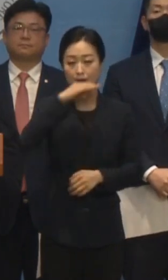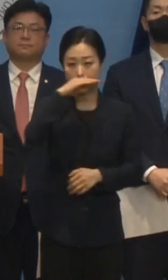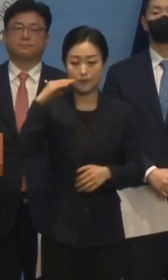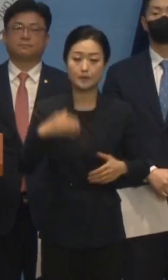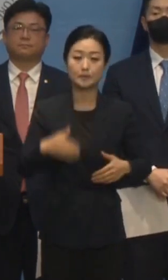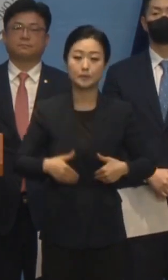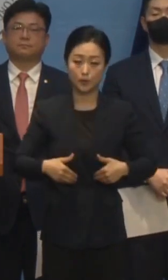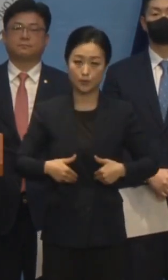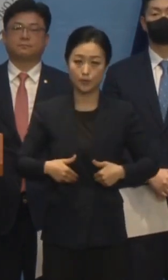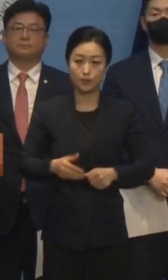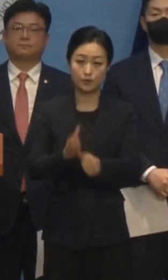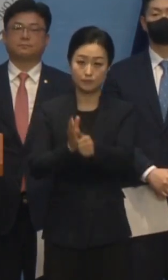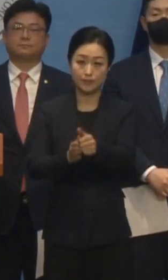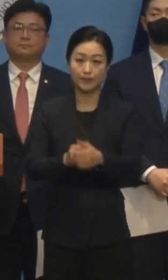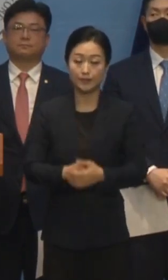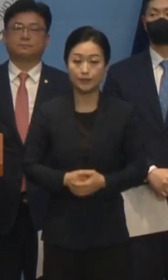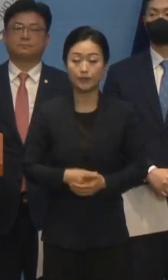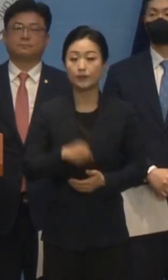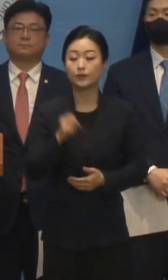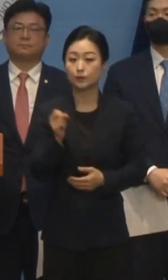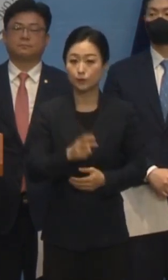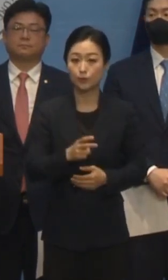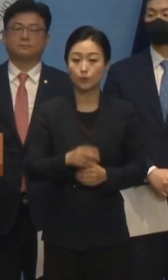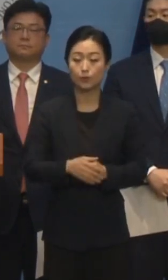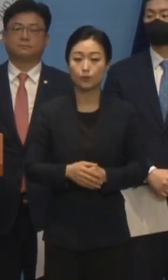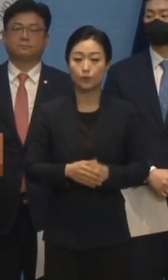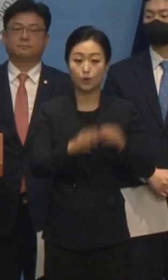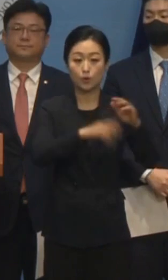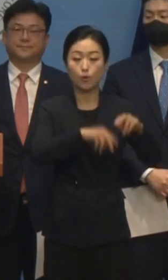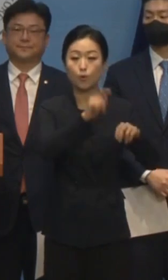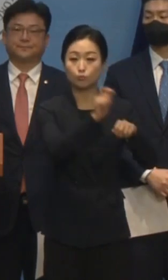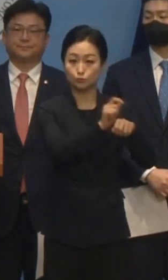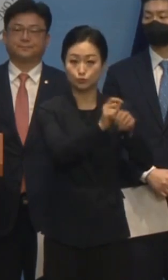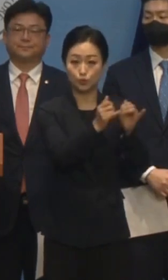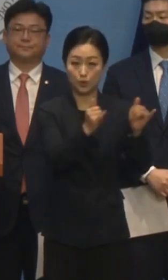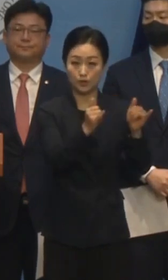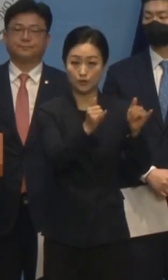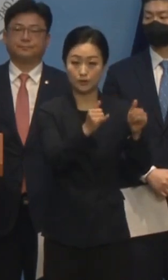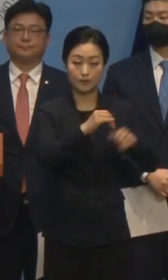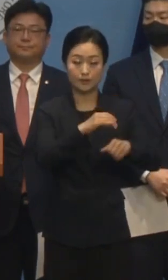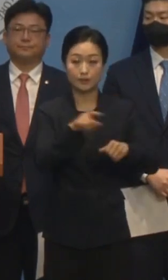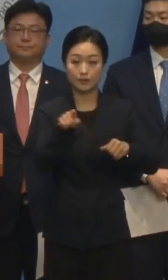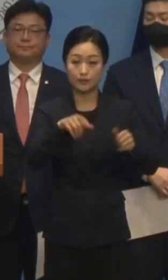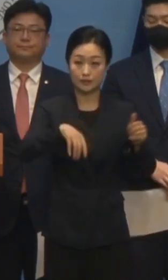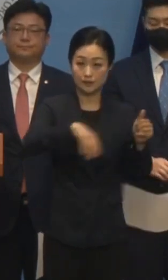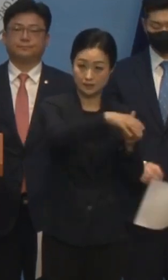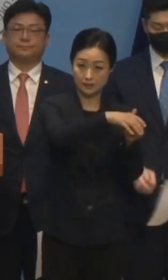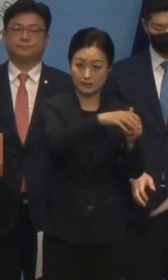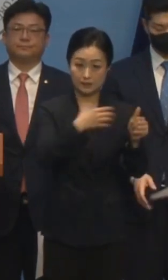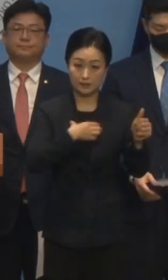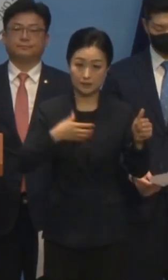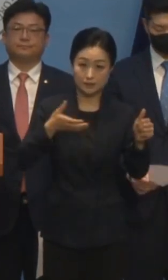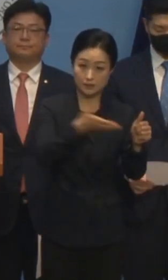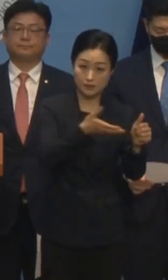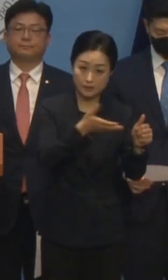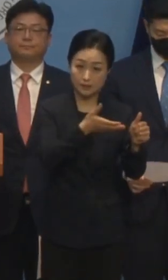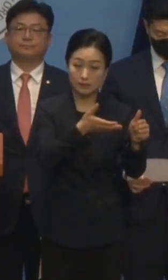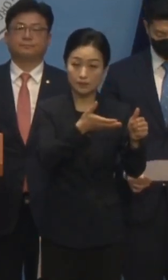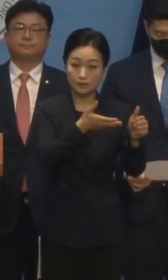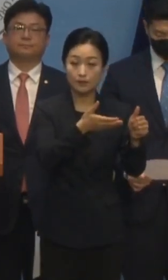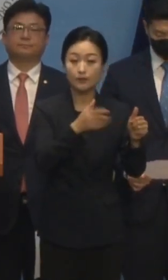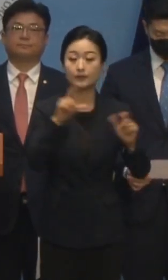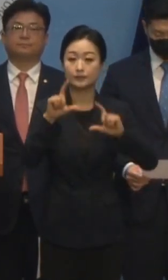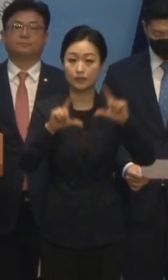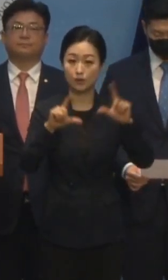것입니다. 더군다나 공무원에 대한 갑질과 괴롭힘을 밥 먹듯이